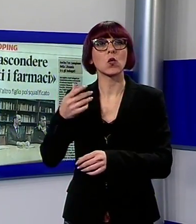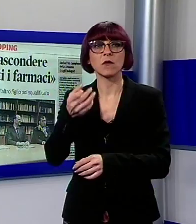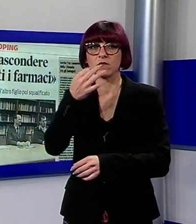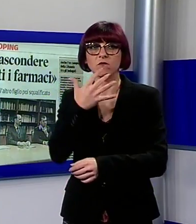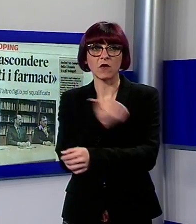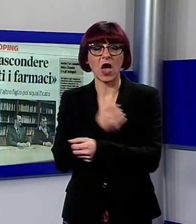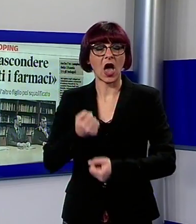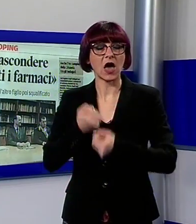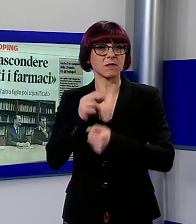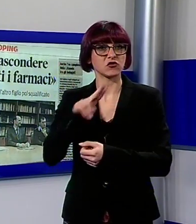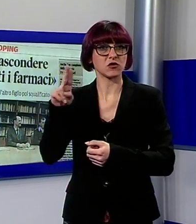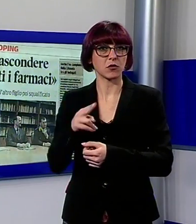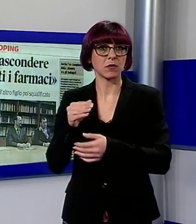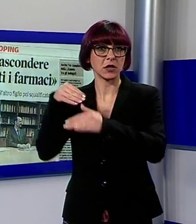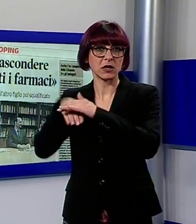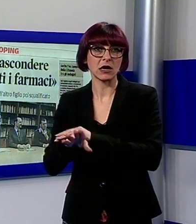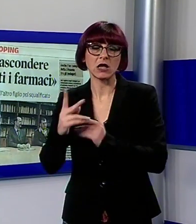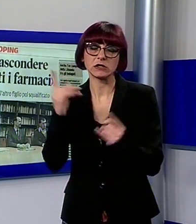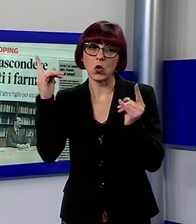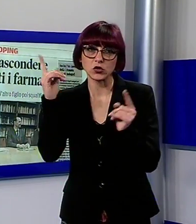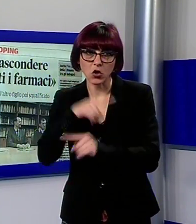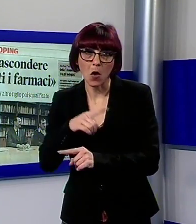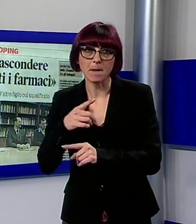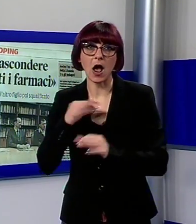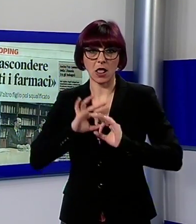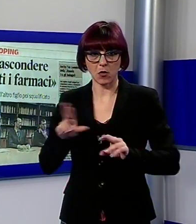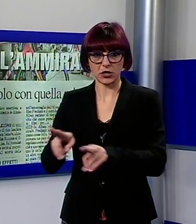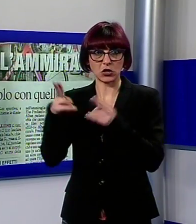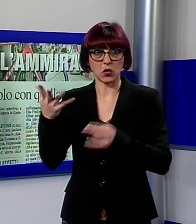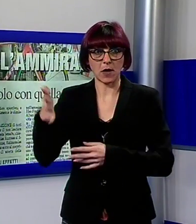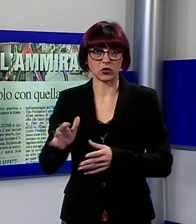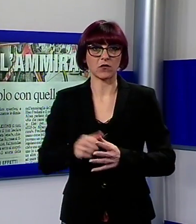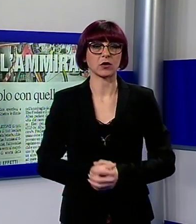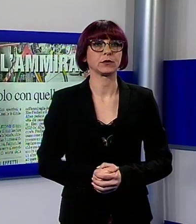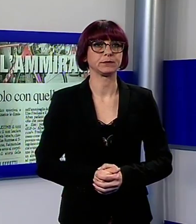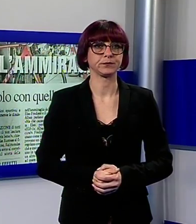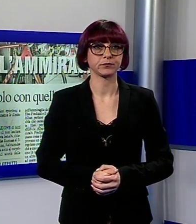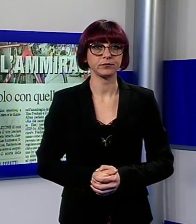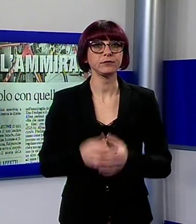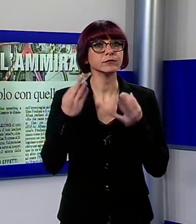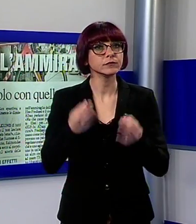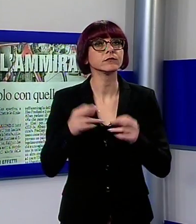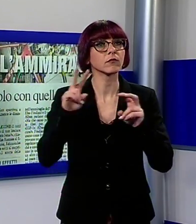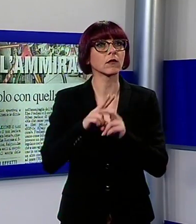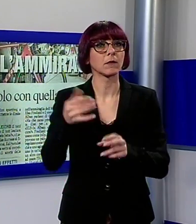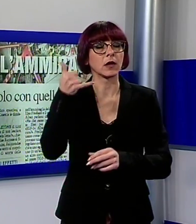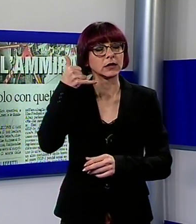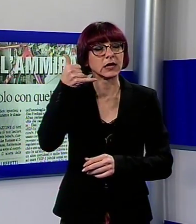proibiti scoperti dalla polizia in un controllo. Sempre dalle intercettazioni emerge che anche altri genitori aiutavano i figli ad